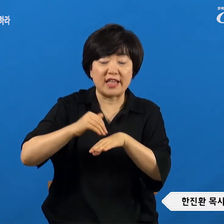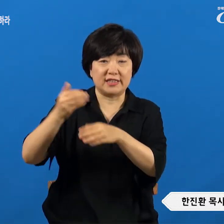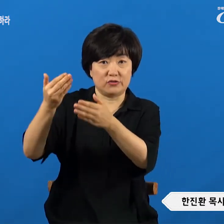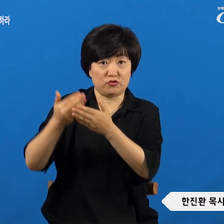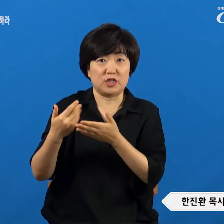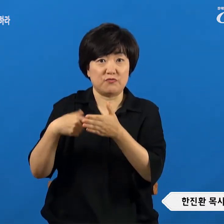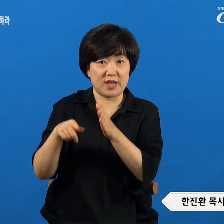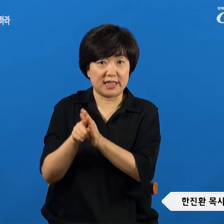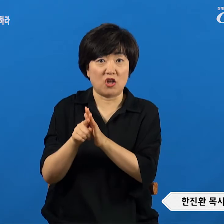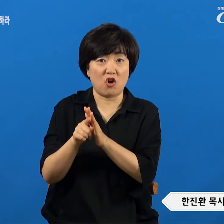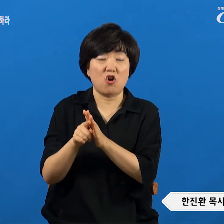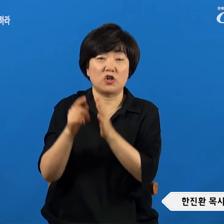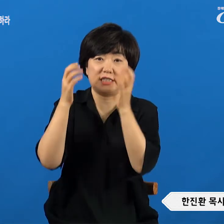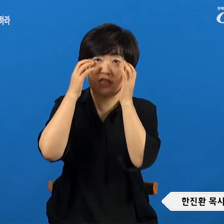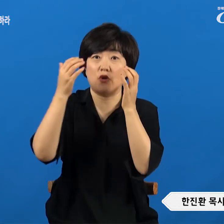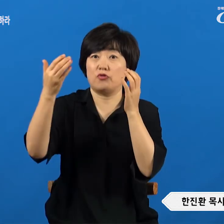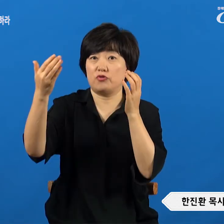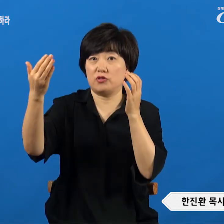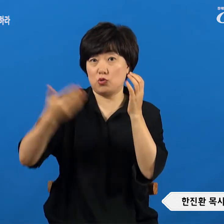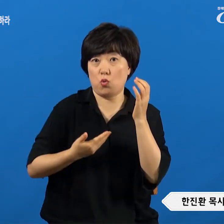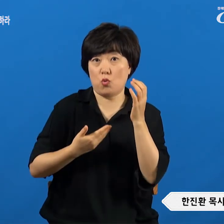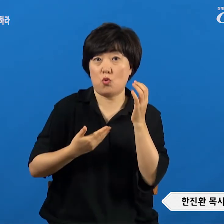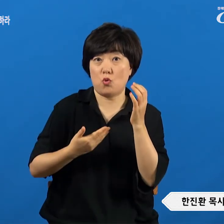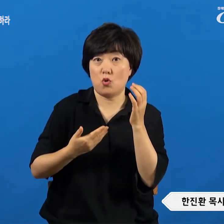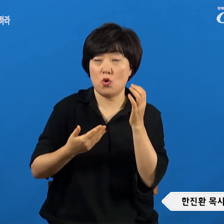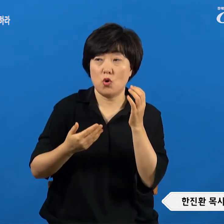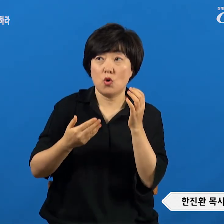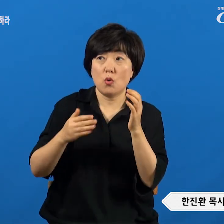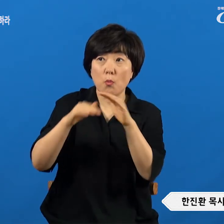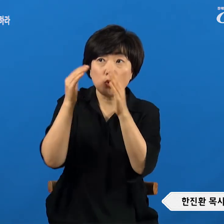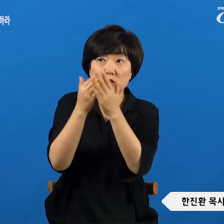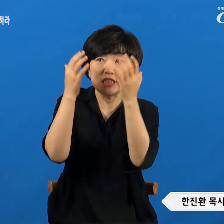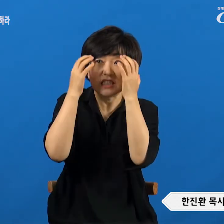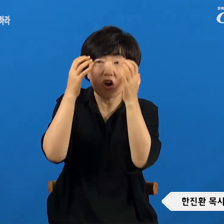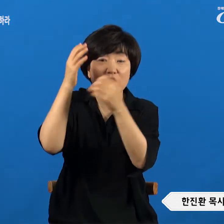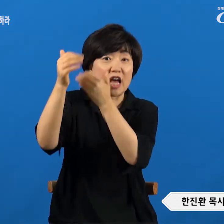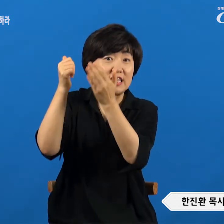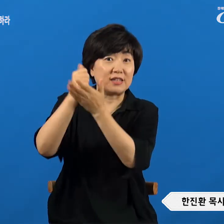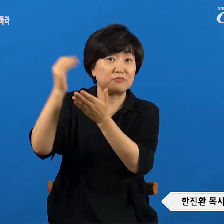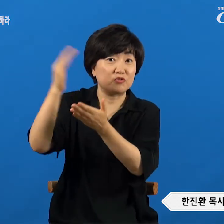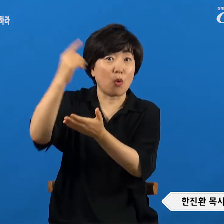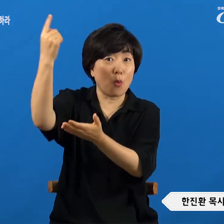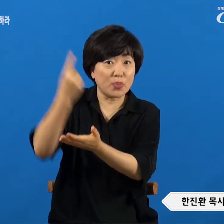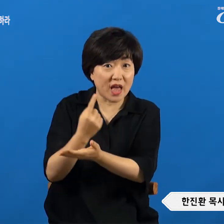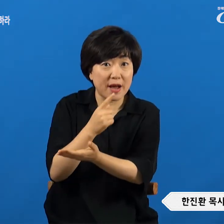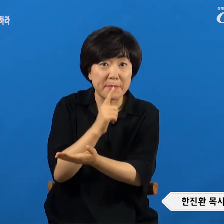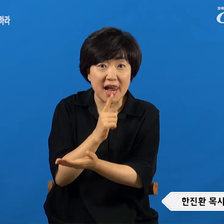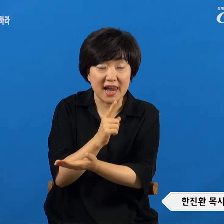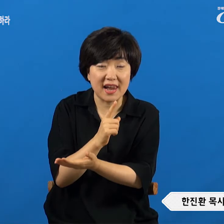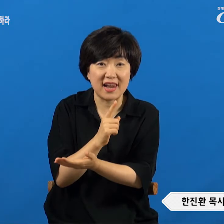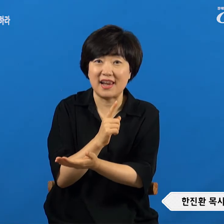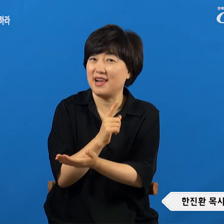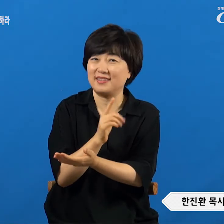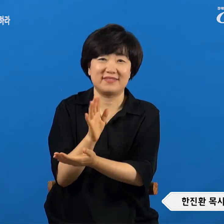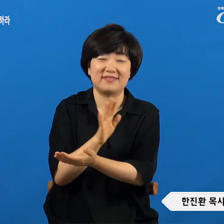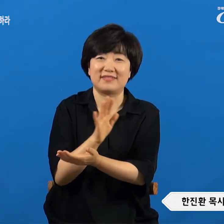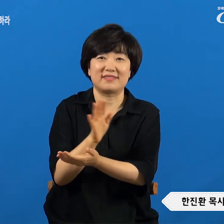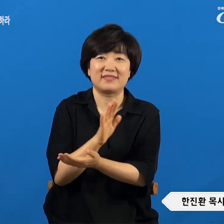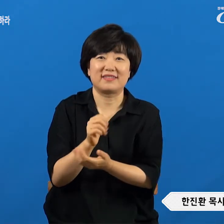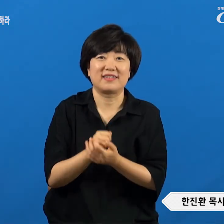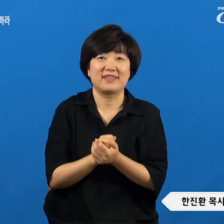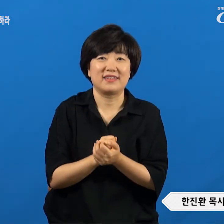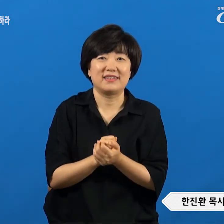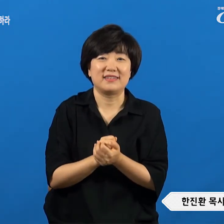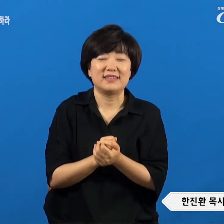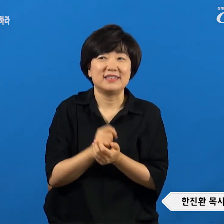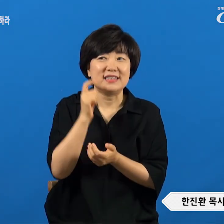아닙니까? 그러니까 결국 하나님으로부터 오는 것이 아닙니까? 그런 생각을 하는 분 계시죠? 거기서